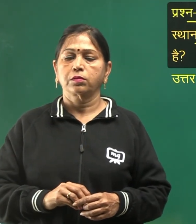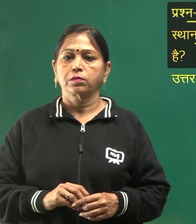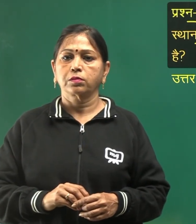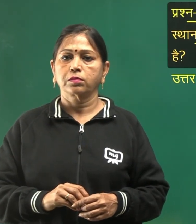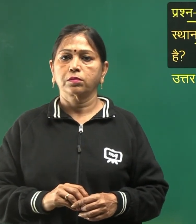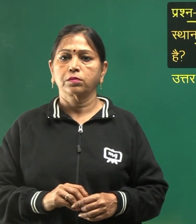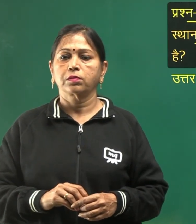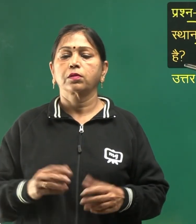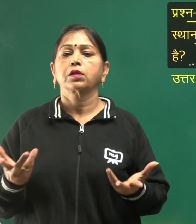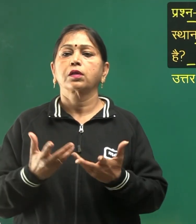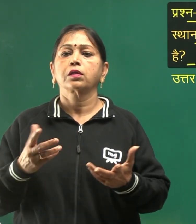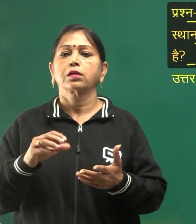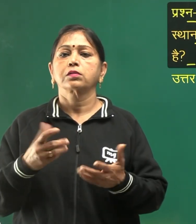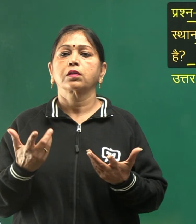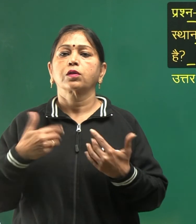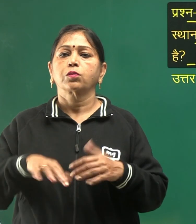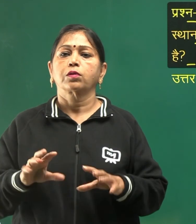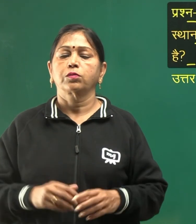किसके द्वारा होता है?